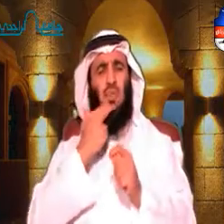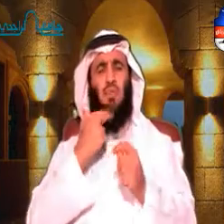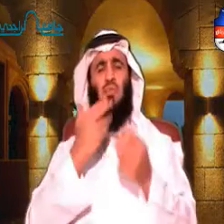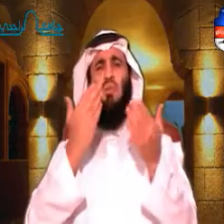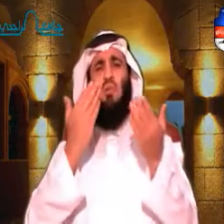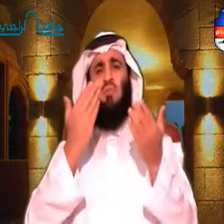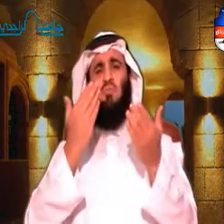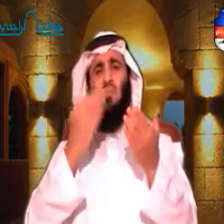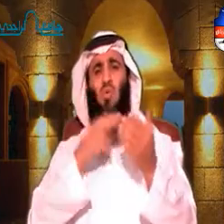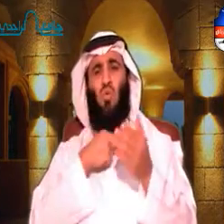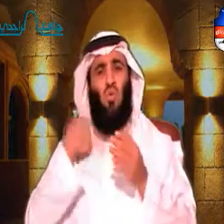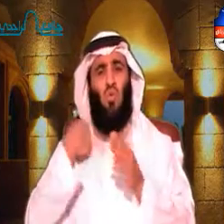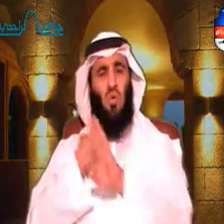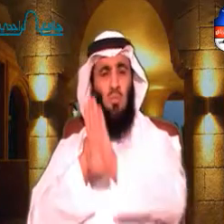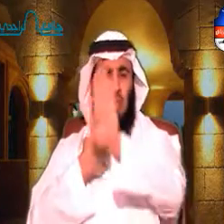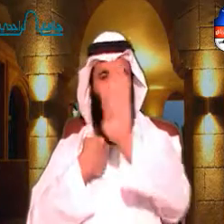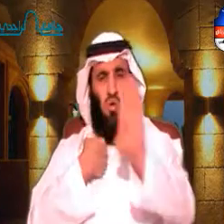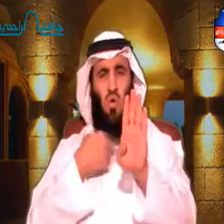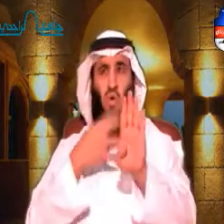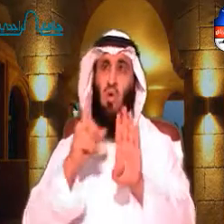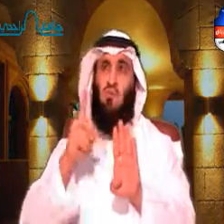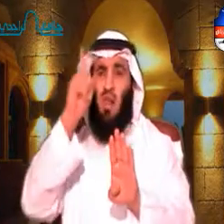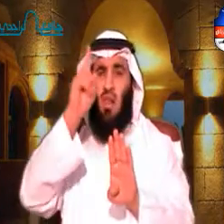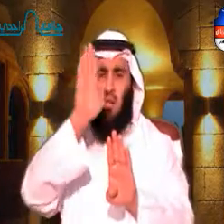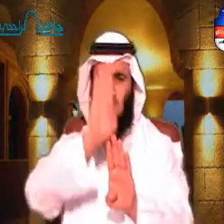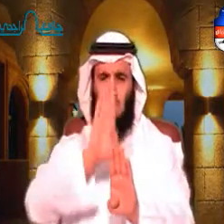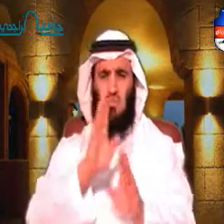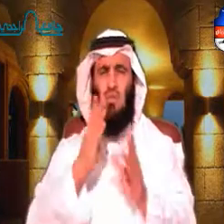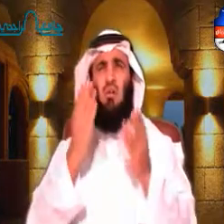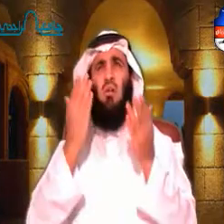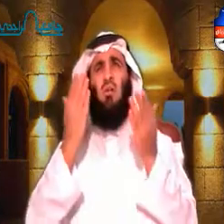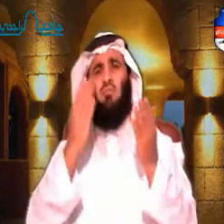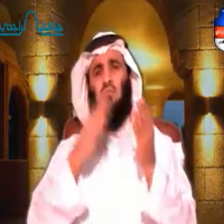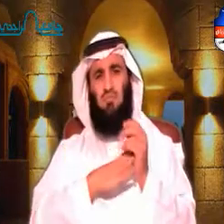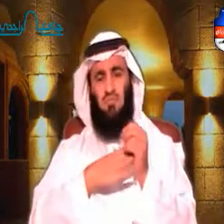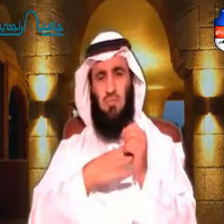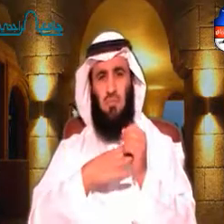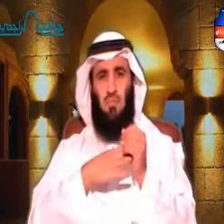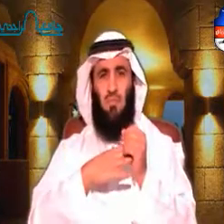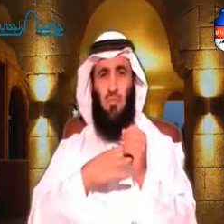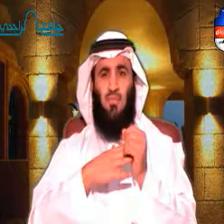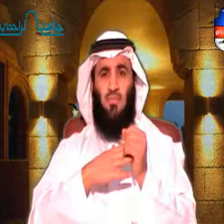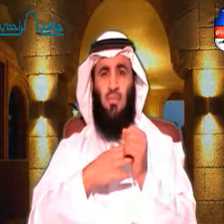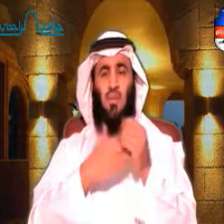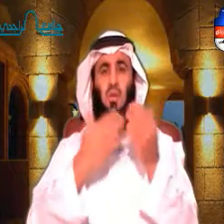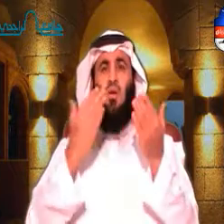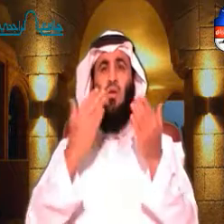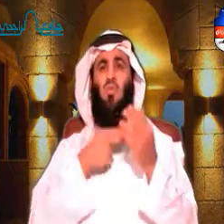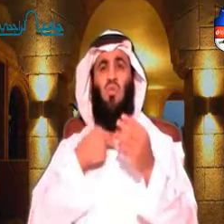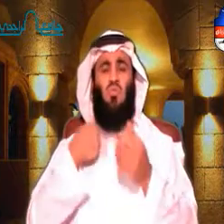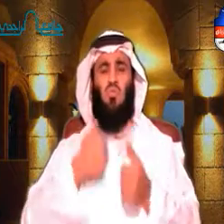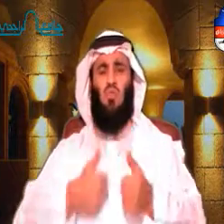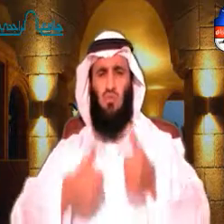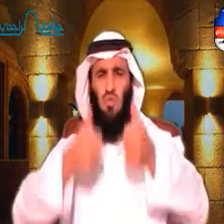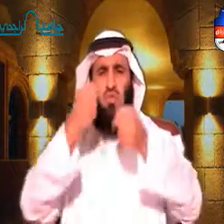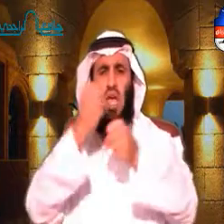اللهم ولايتنا في من خافك واتقاك واتبع رضاك يا رب العالمين. اللهم وفق ولي أمرنا لما تحبه